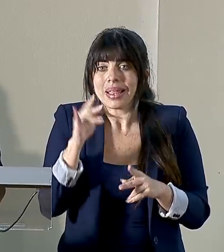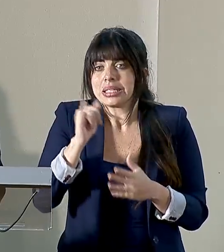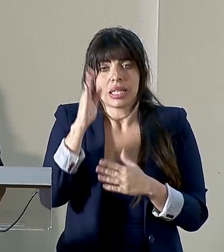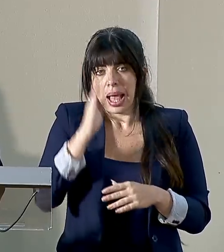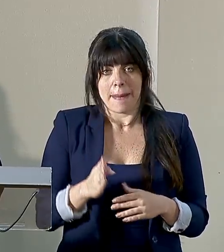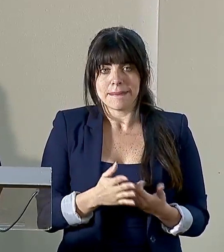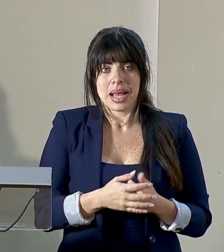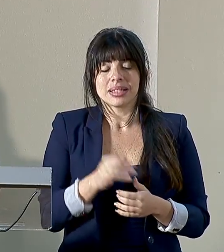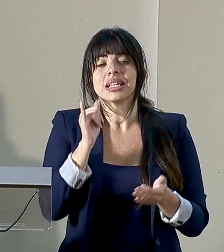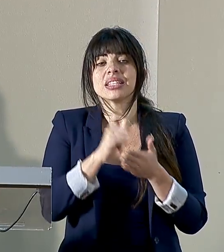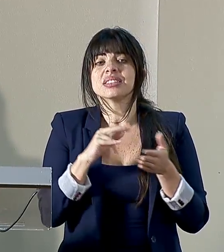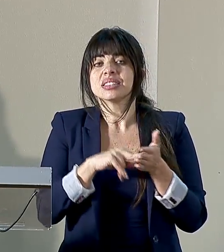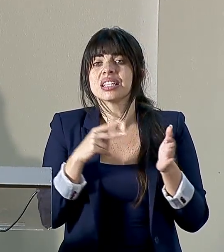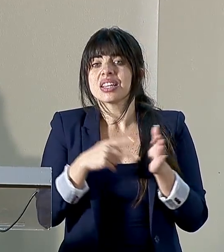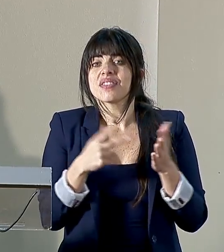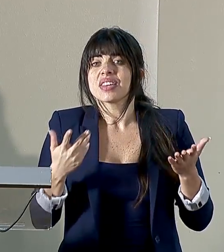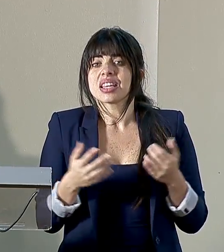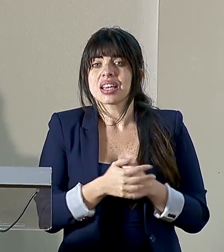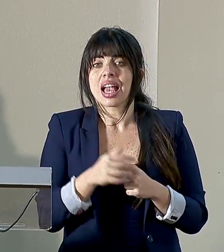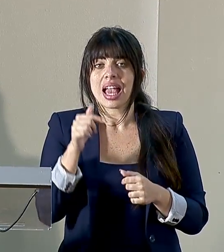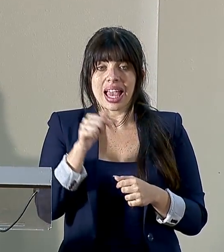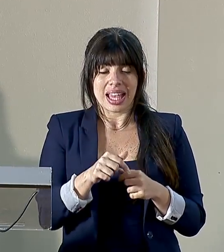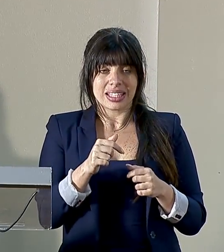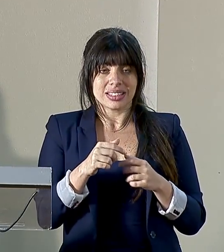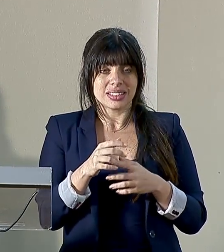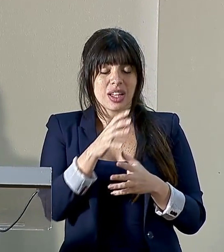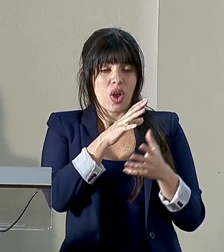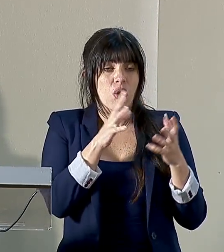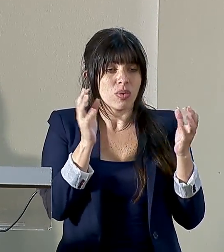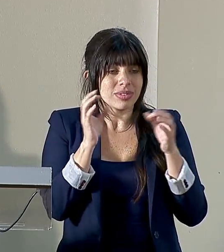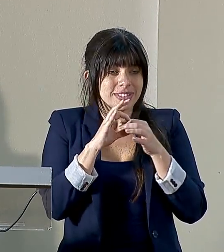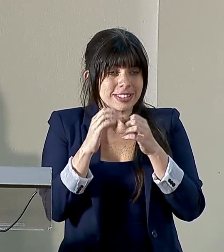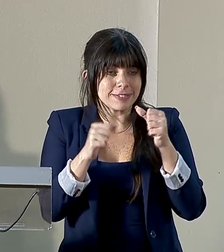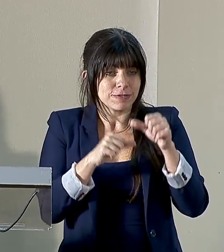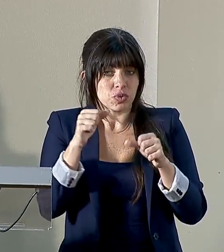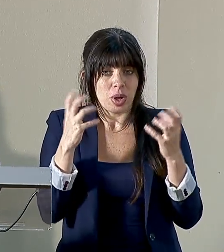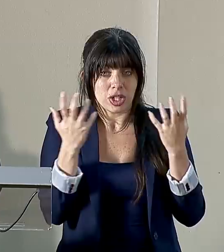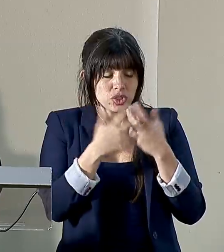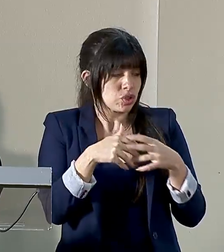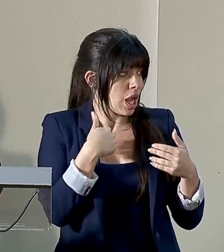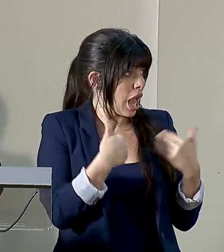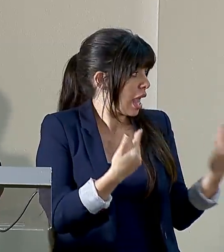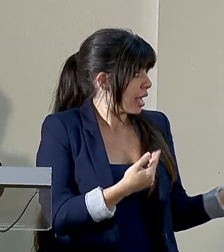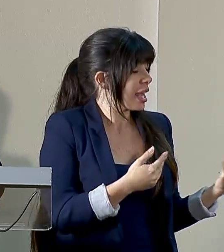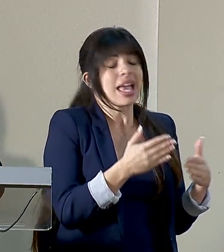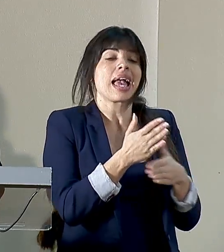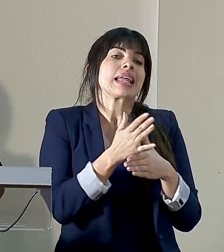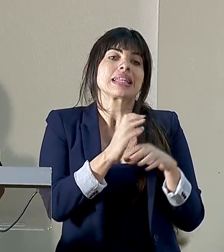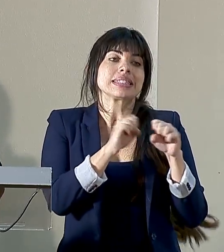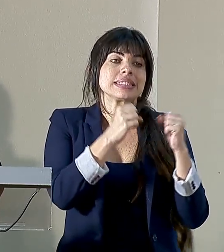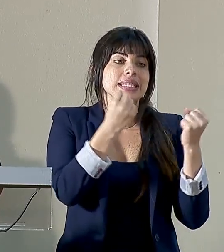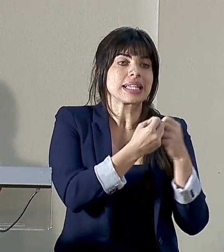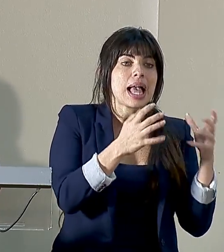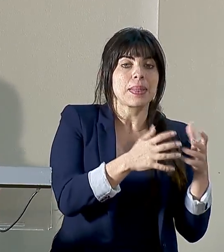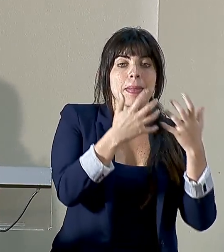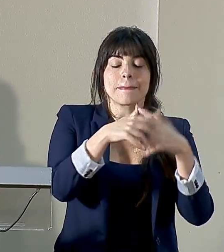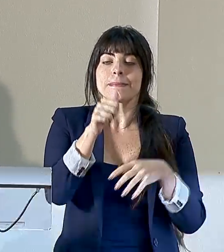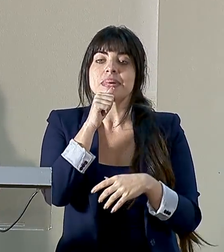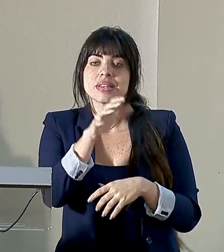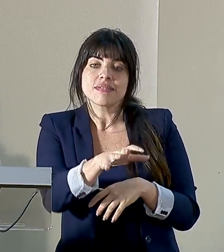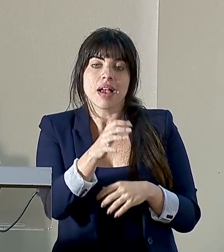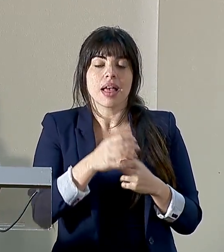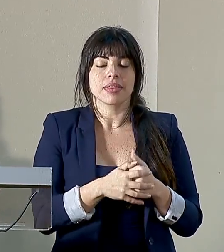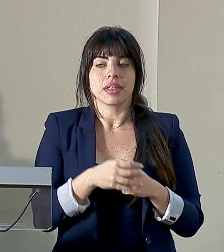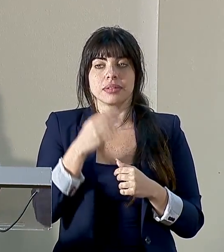jamás. Eso significa que esta conjunción de esfuerzos que hay hoy acá, entre los sindicatos, la empresa